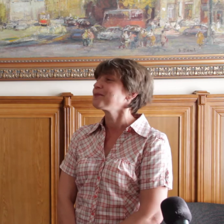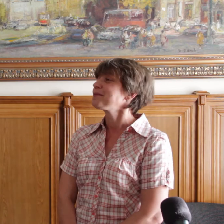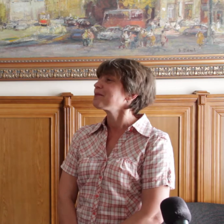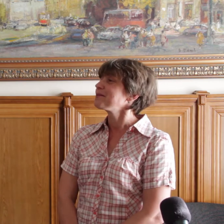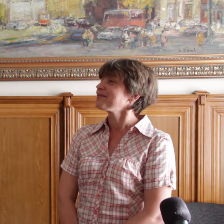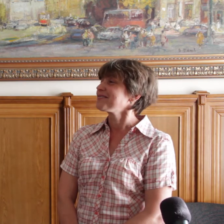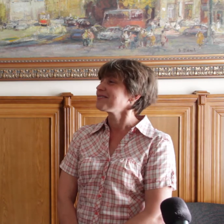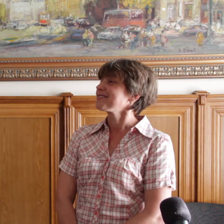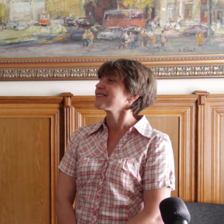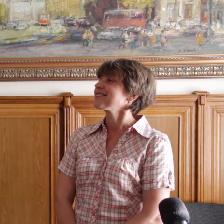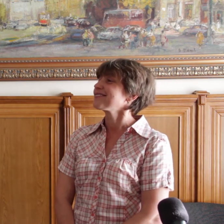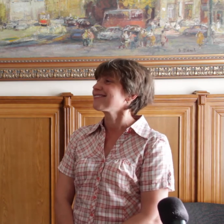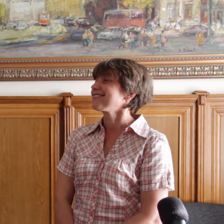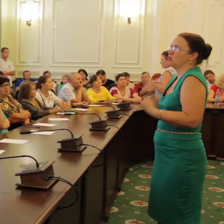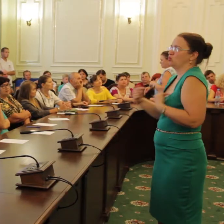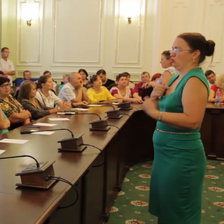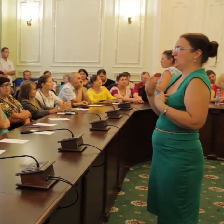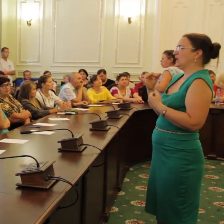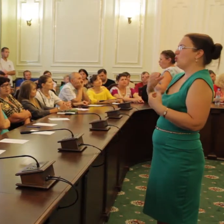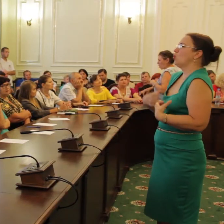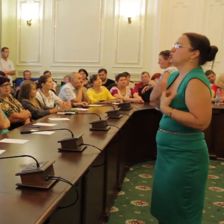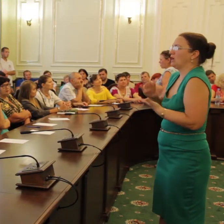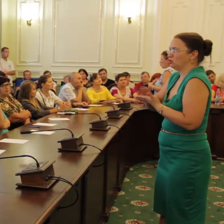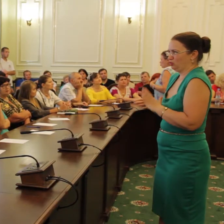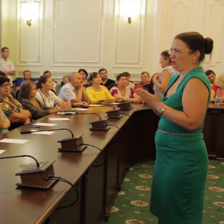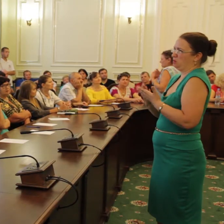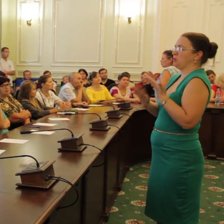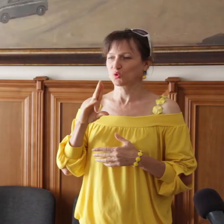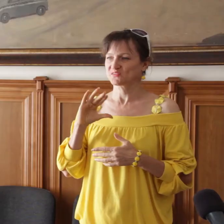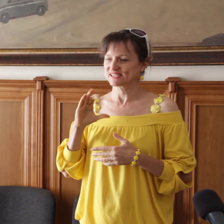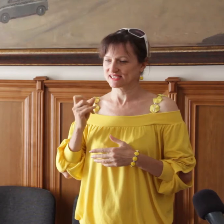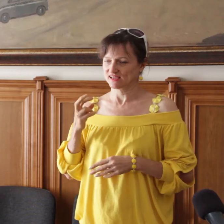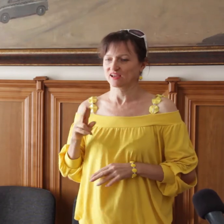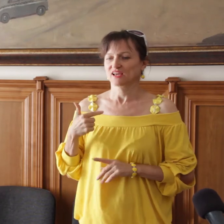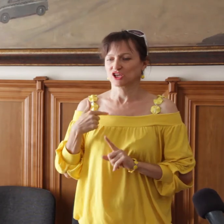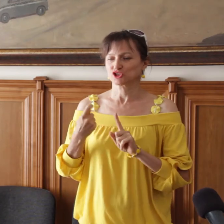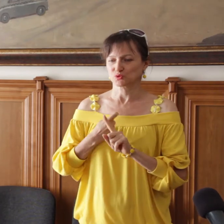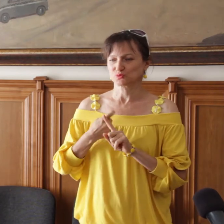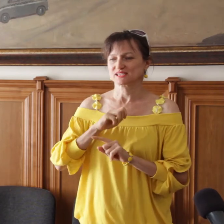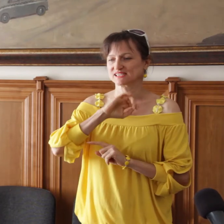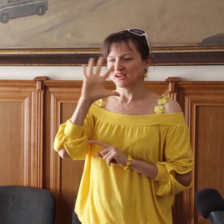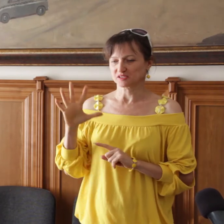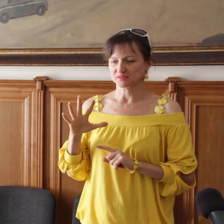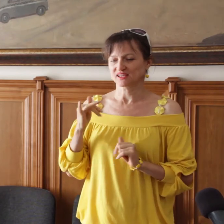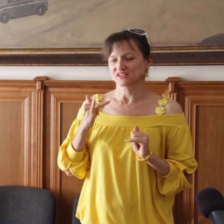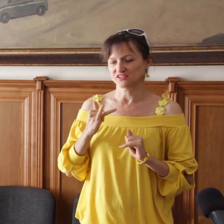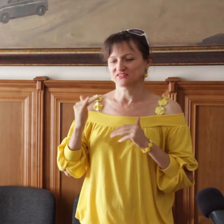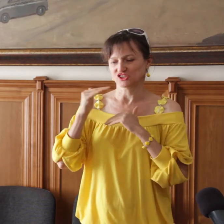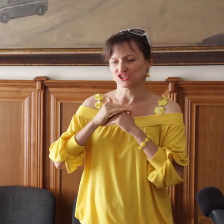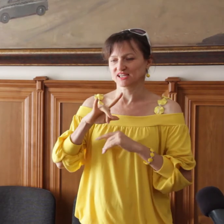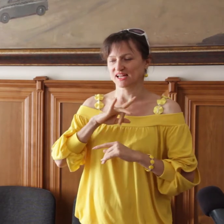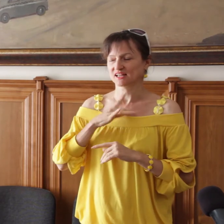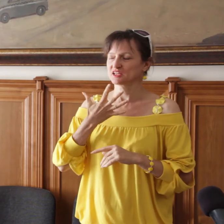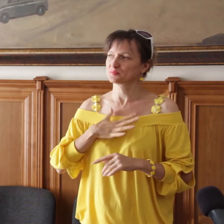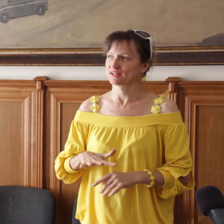І всім елементам жестового язика. Світлану Лукавицьку фільм теж дуже вразив. говорить, чекає нових картин про людей з вадами